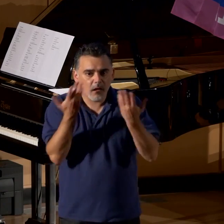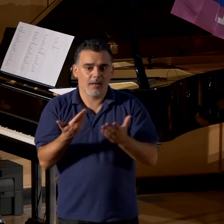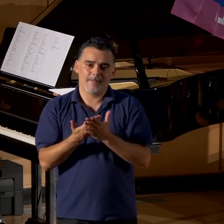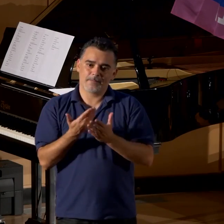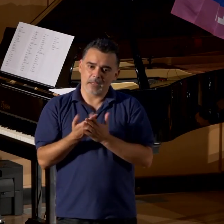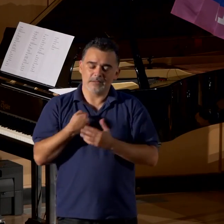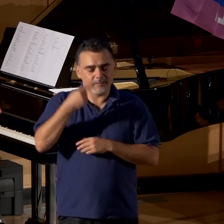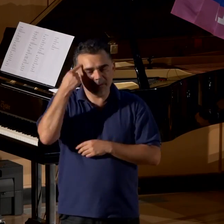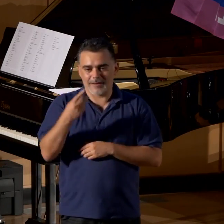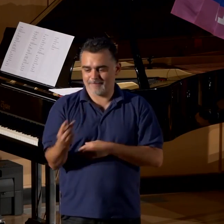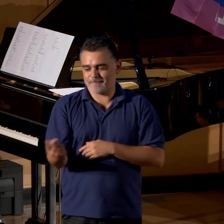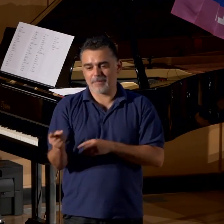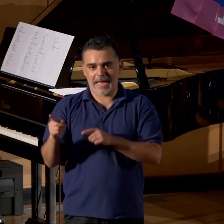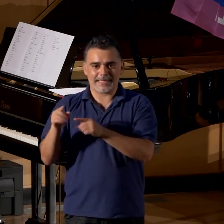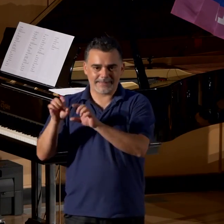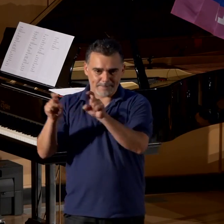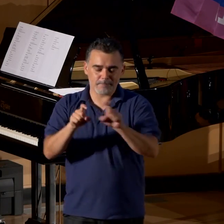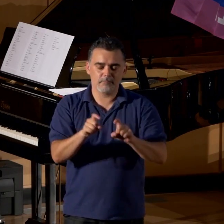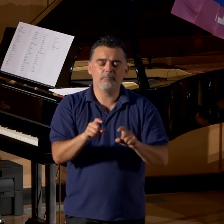diesen beiden Themen, es gibt andere,